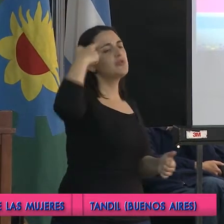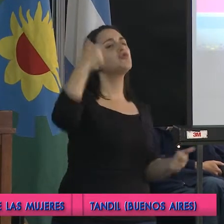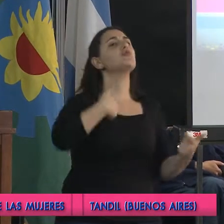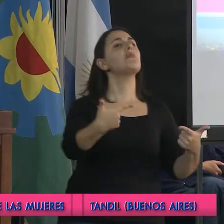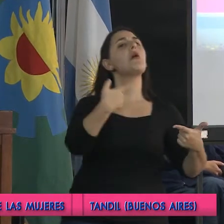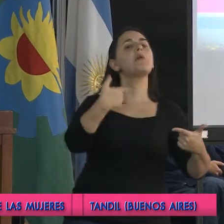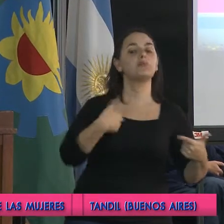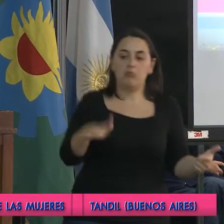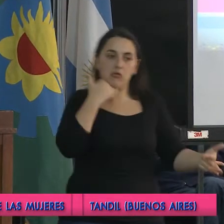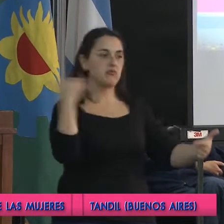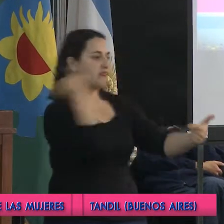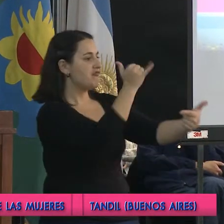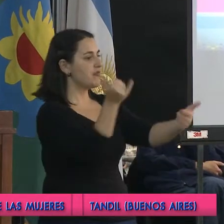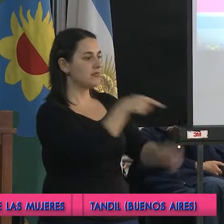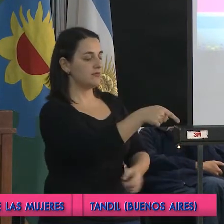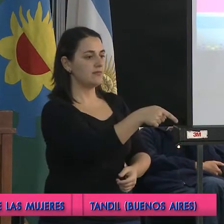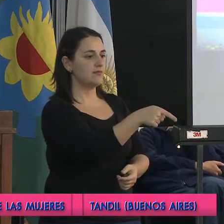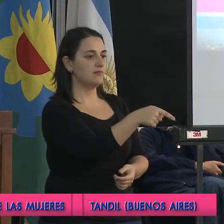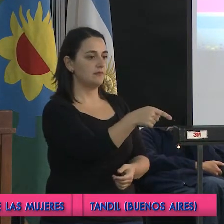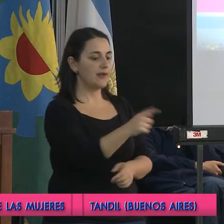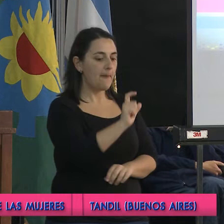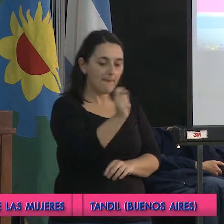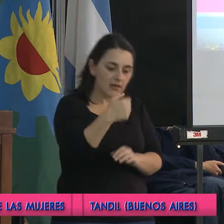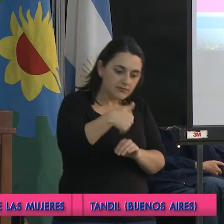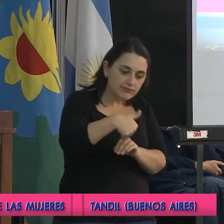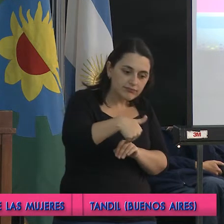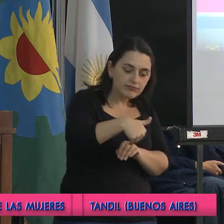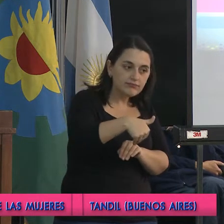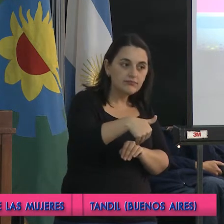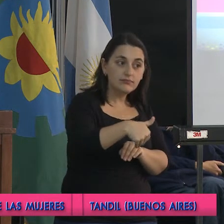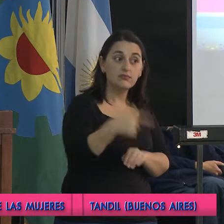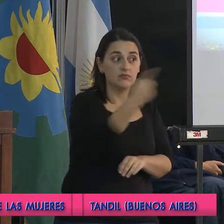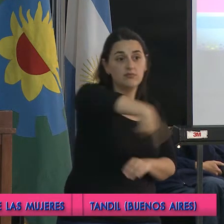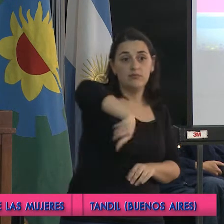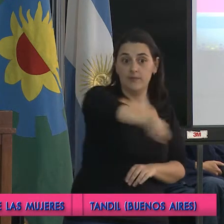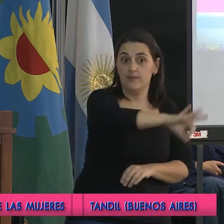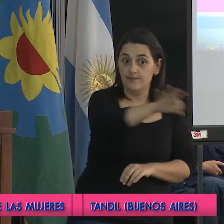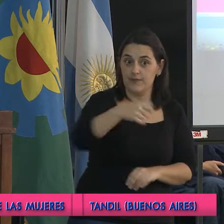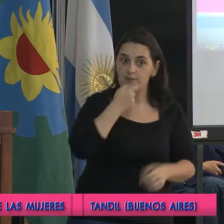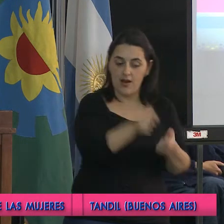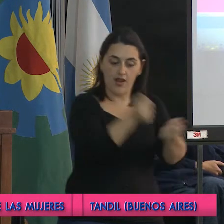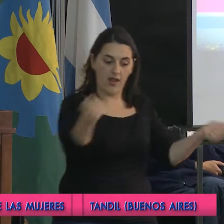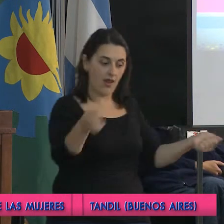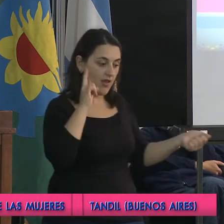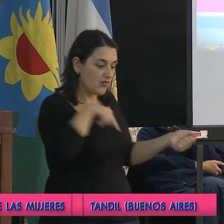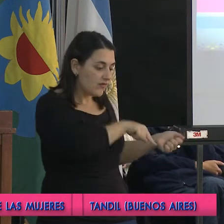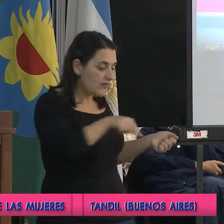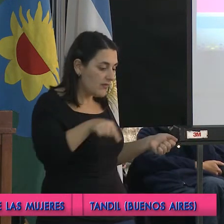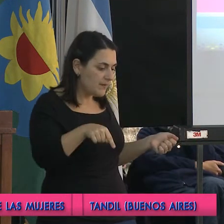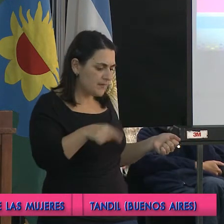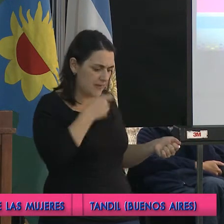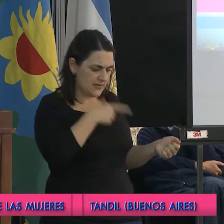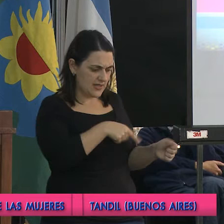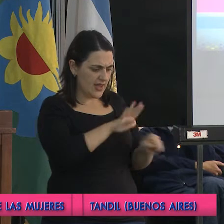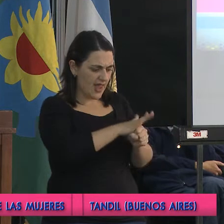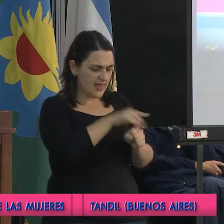final. En los meses siguientes, según supimos y leímos en los diarios nacionales, Tandil fue la